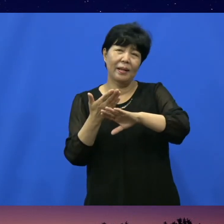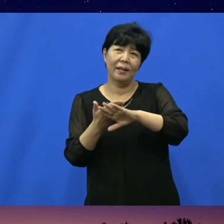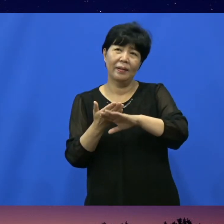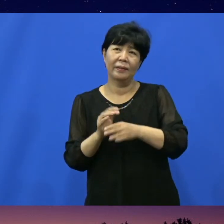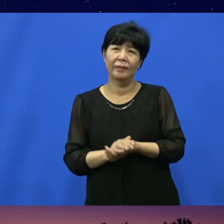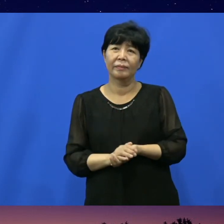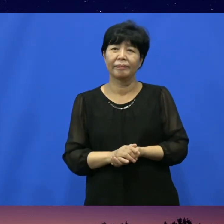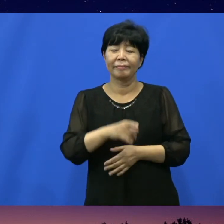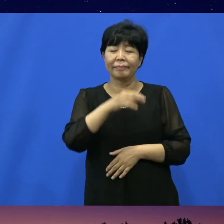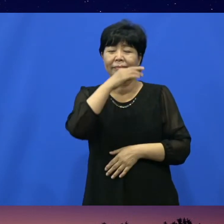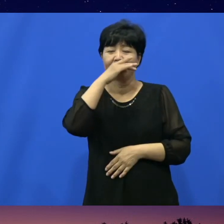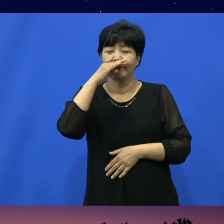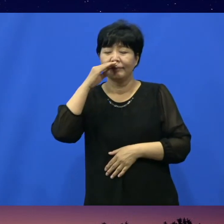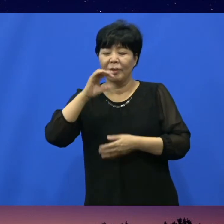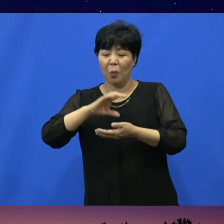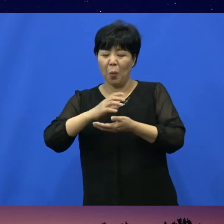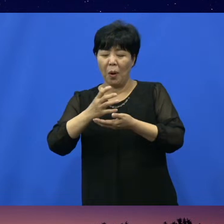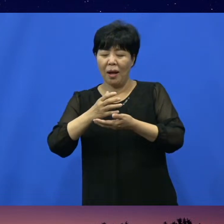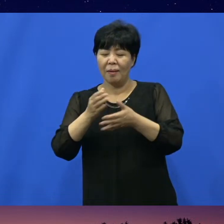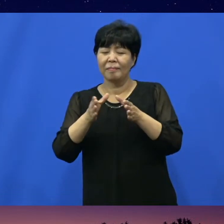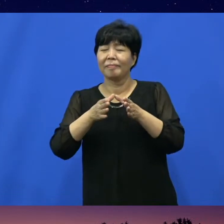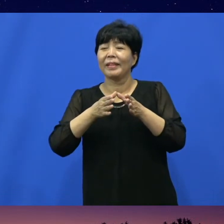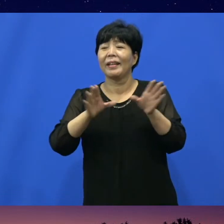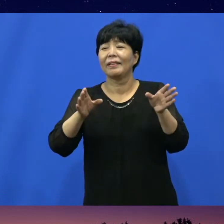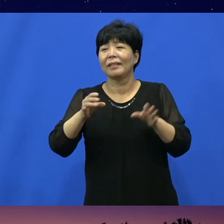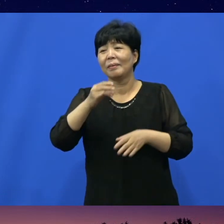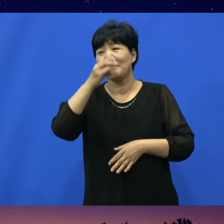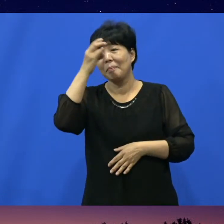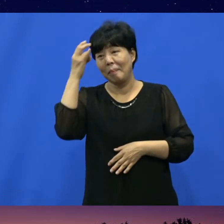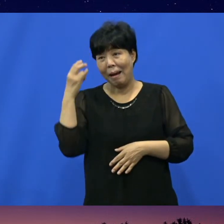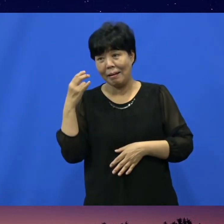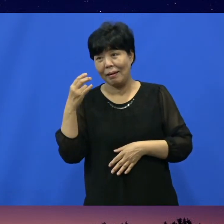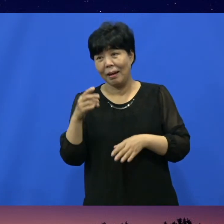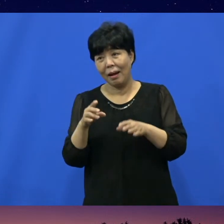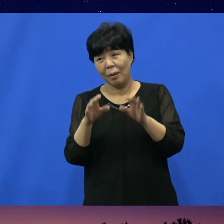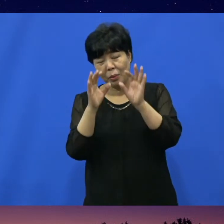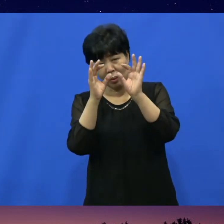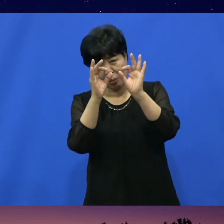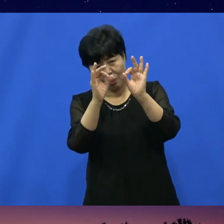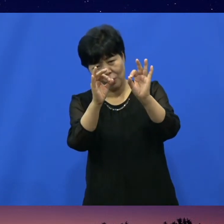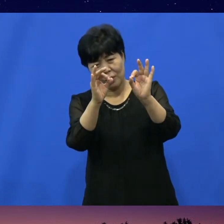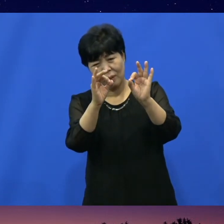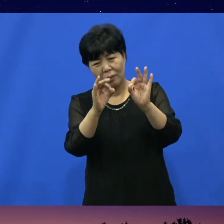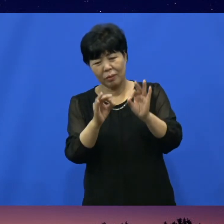깨뜨린 마리아를 보세요. 그녀는 주님의 사랑을 깊이 경험한 거예요.